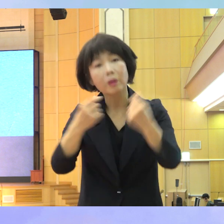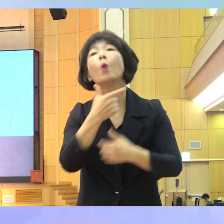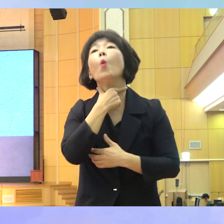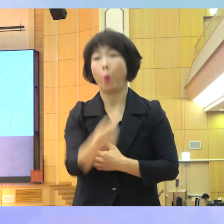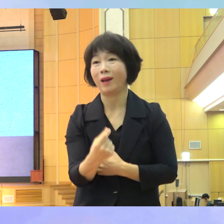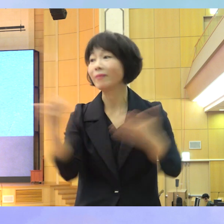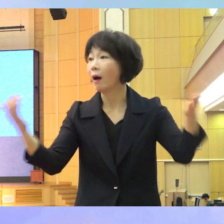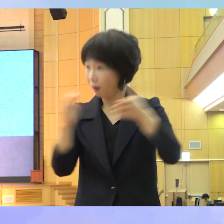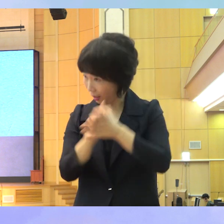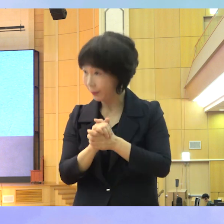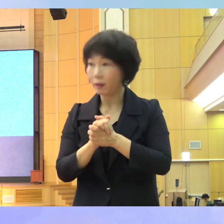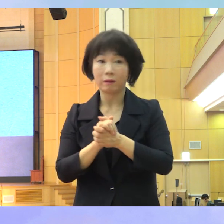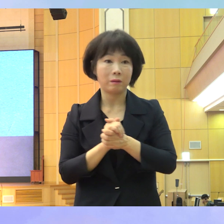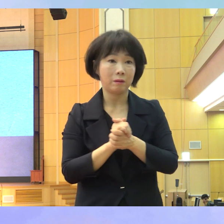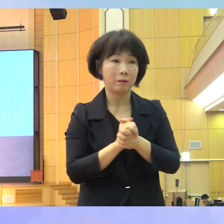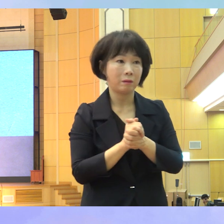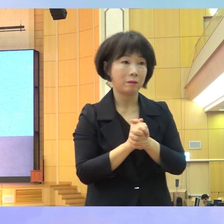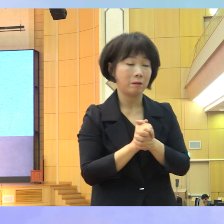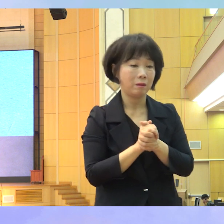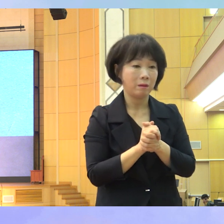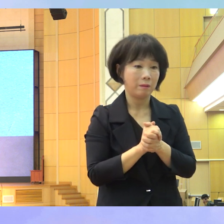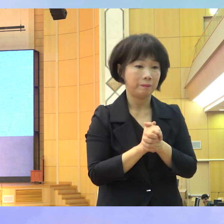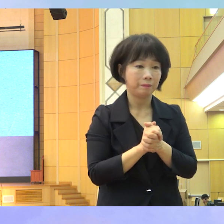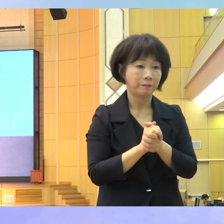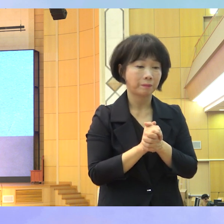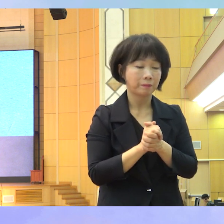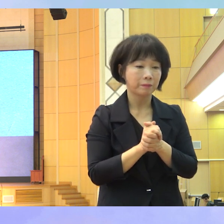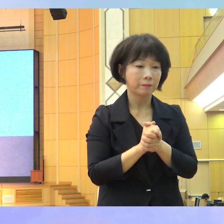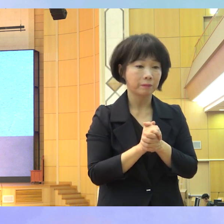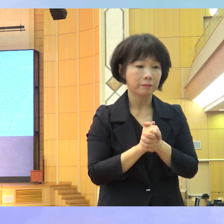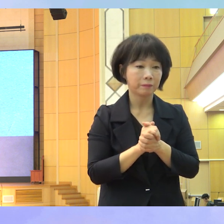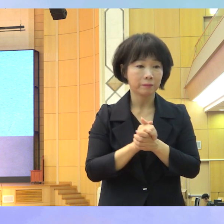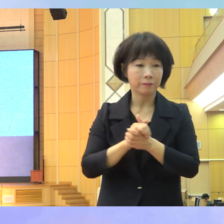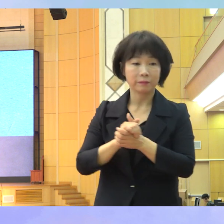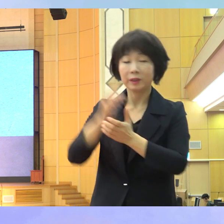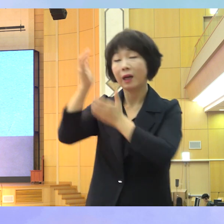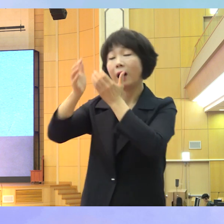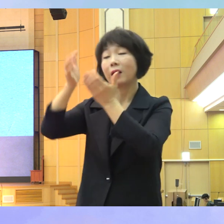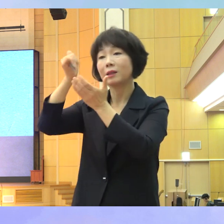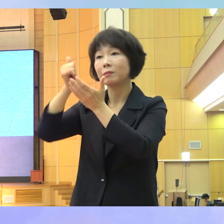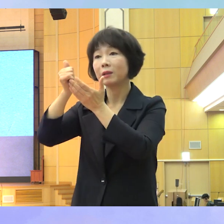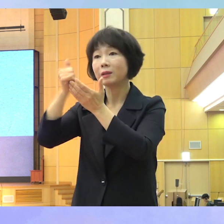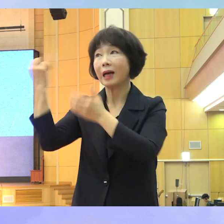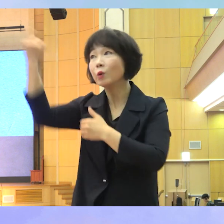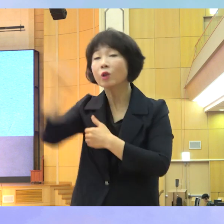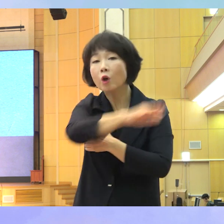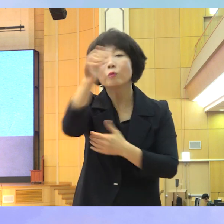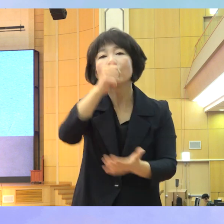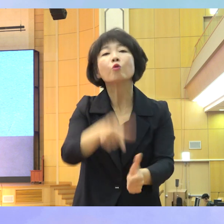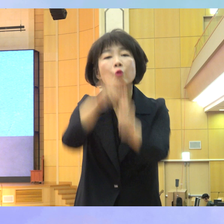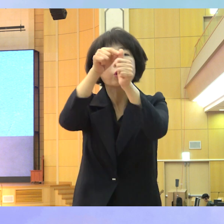하나님이시니까 하나님께서 그렇게 이루실 것이다. 구원을 완성시켜 가실 것이다.